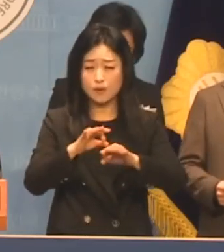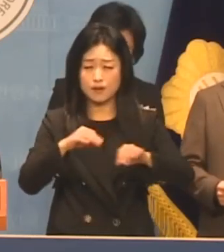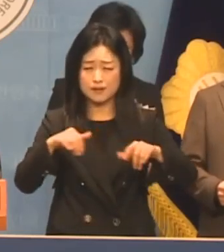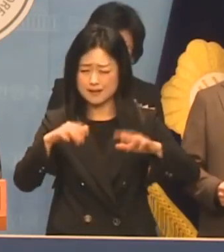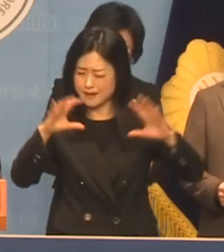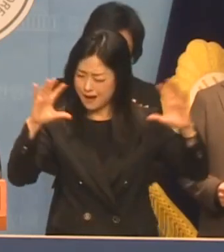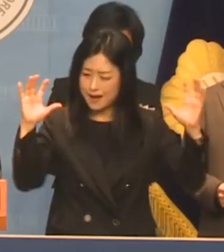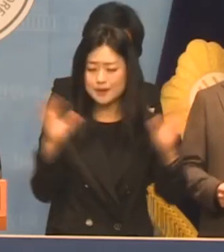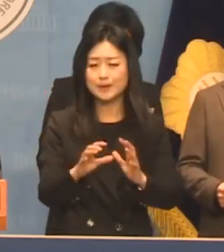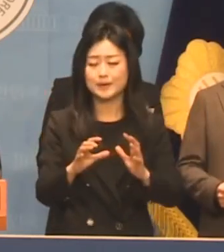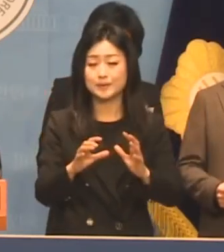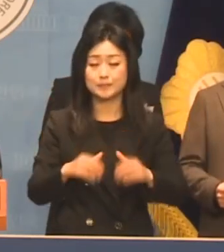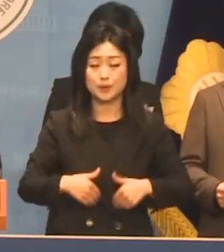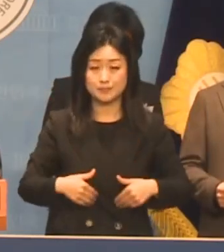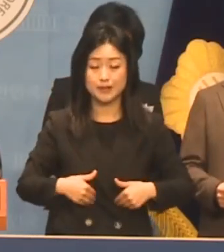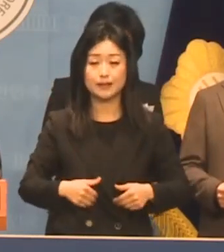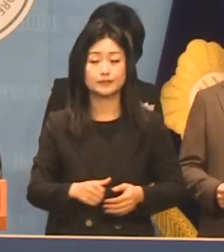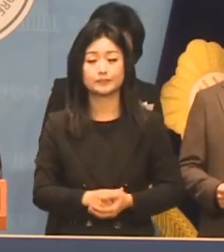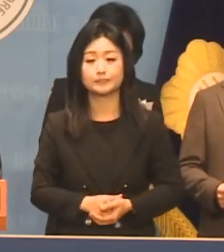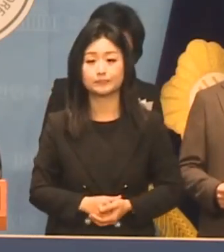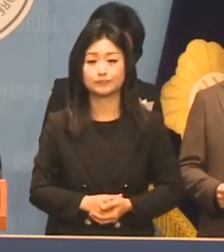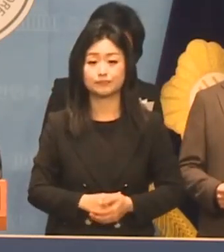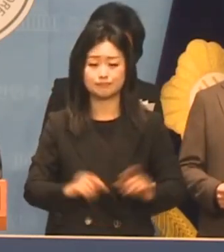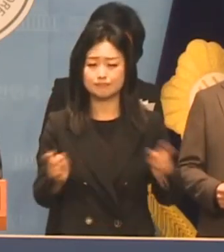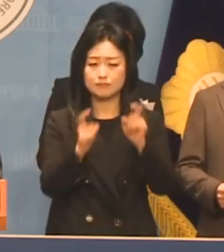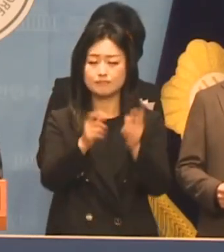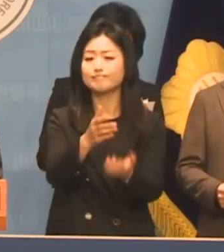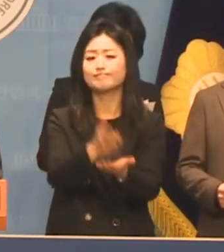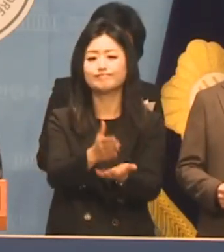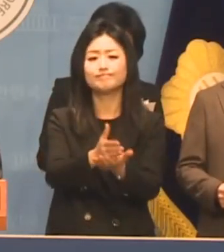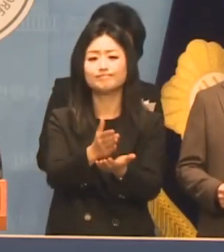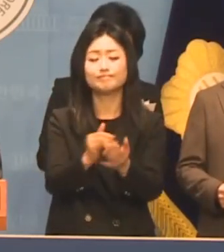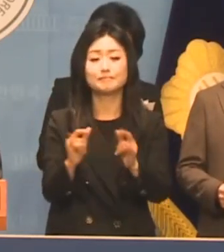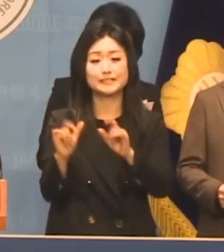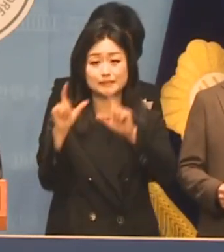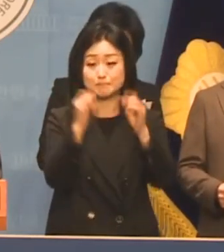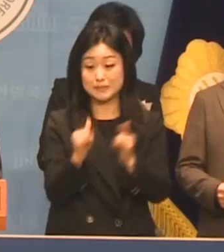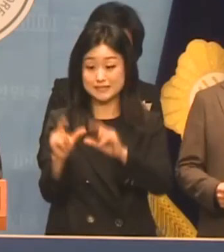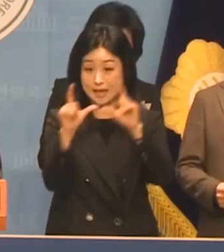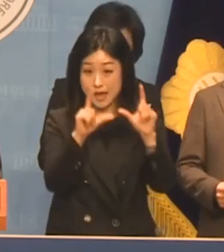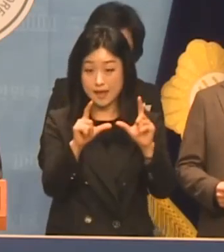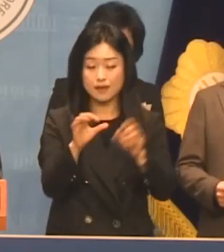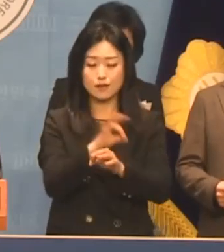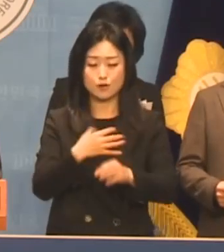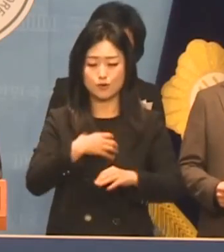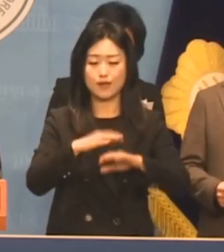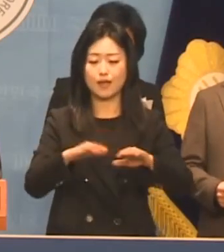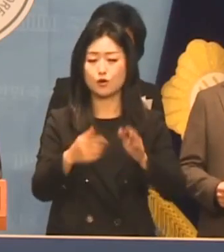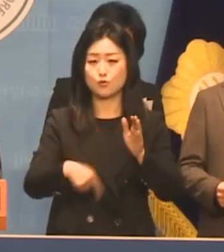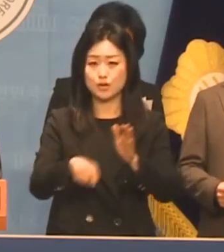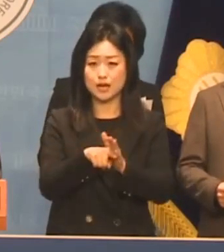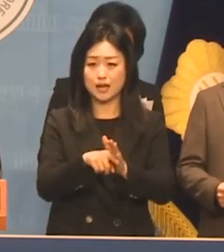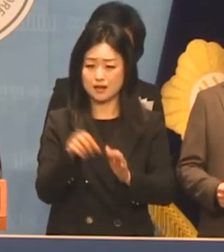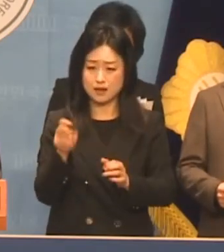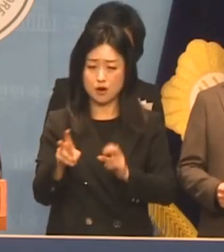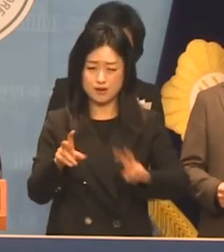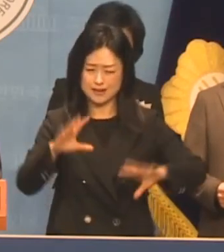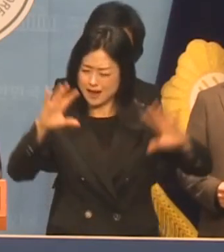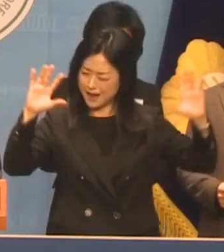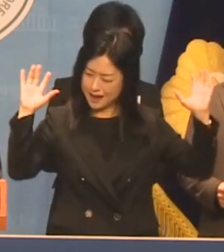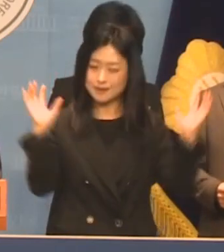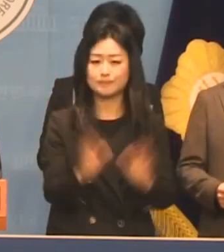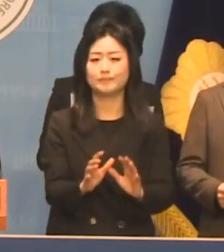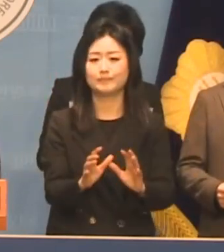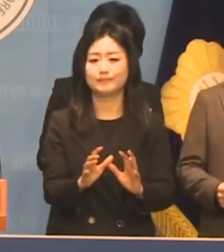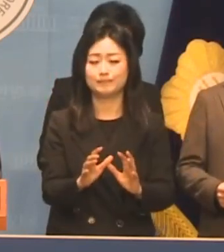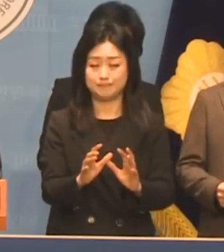모아야 합니다. 정쟁을 멈추고 민생과 경제 위기 극복을 위한 초당적 협력이